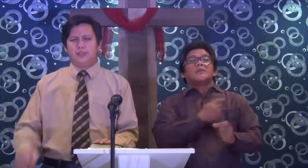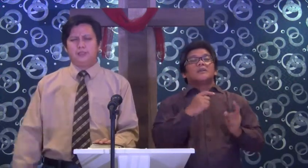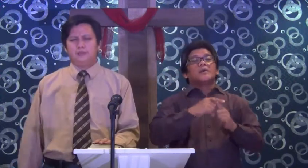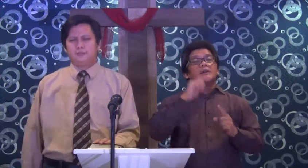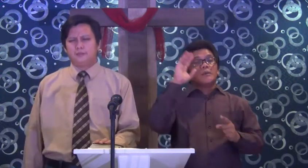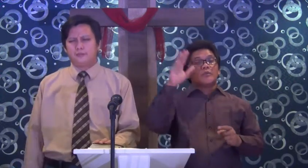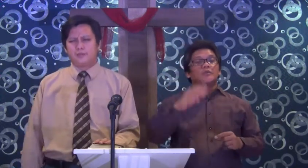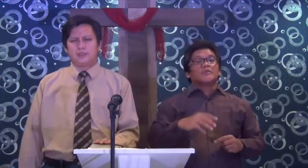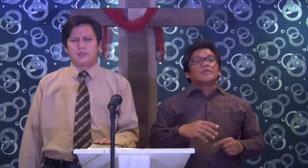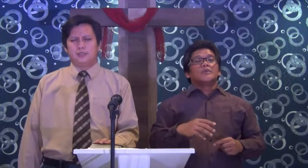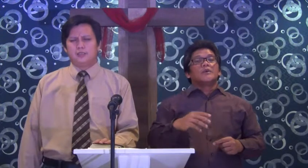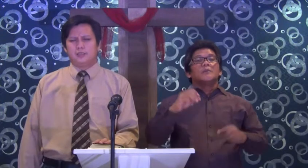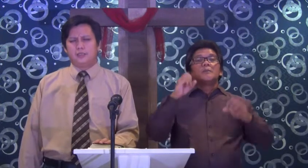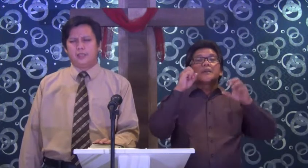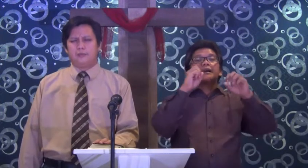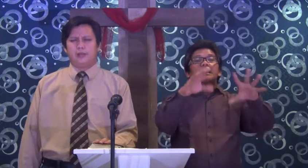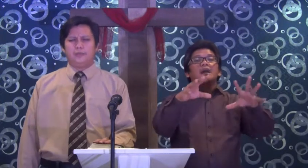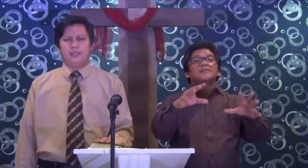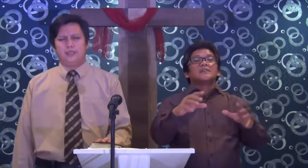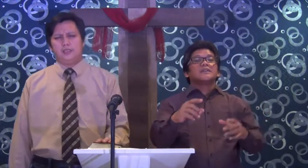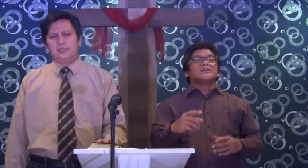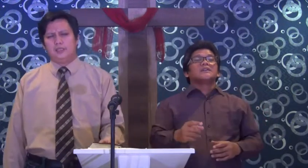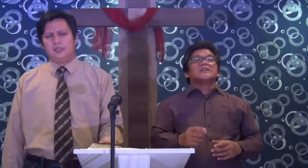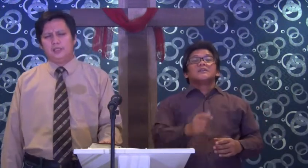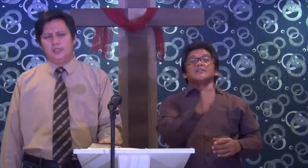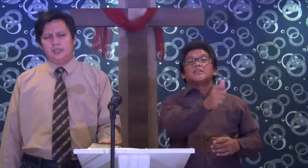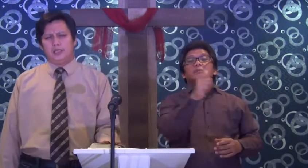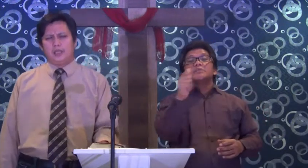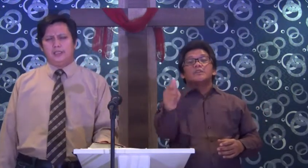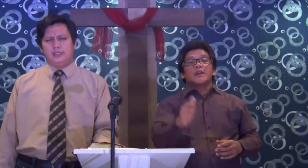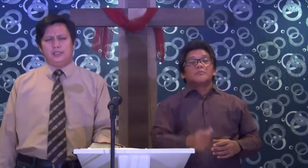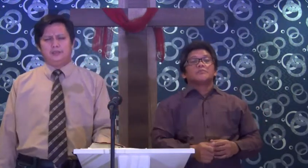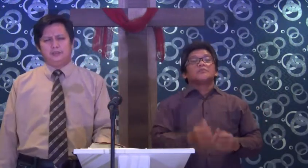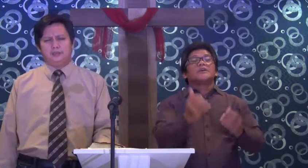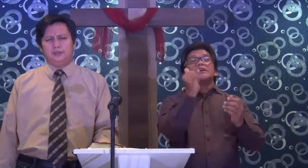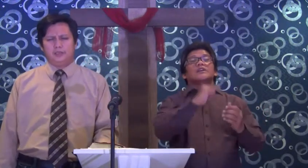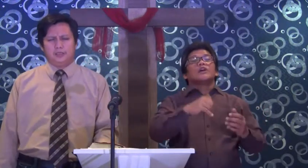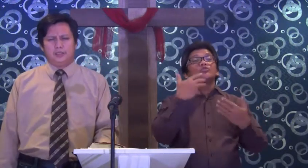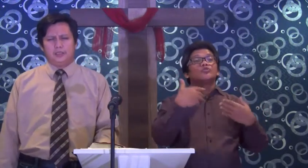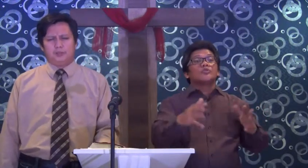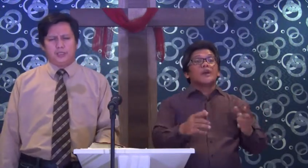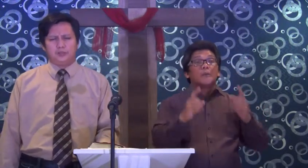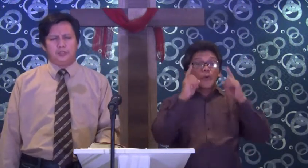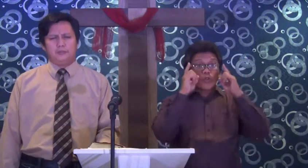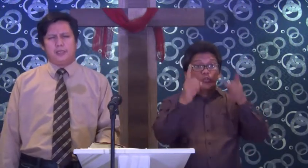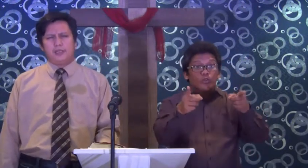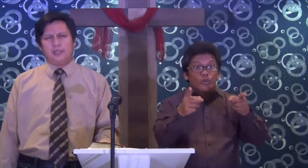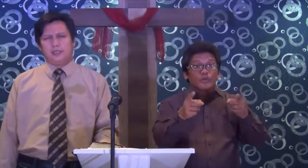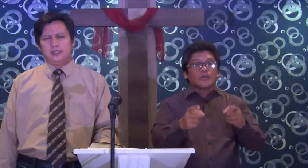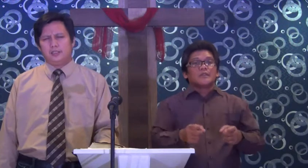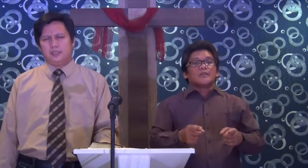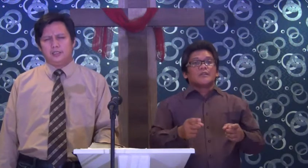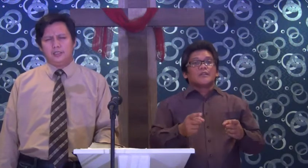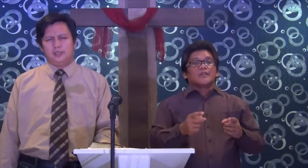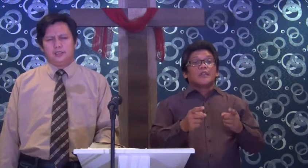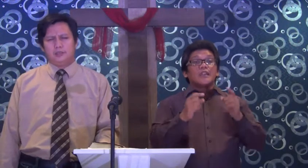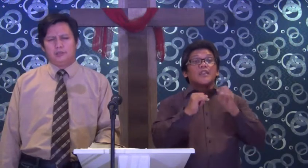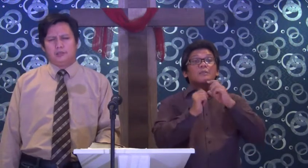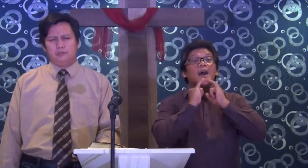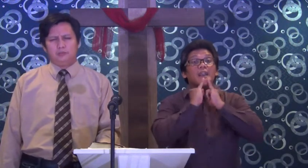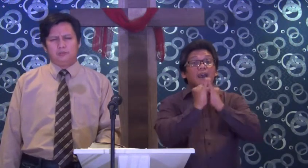Memberkati Tuhan setiap kami yang hadir, yang mengikuti ibadah,